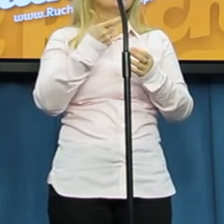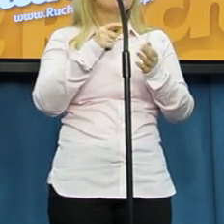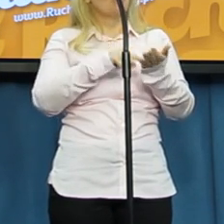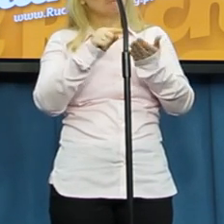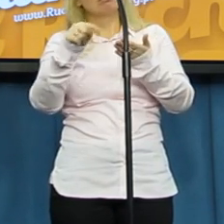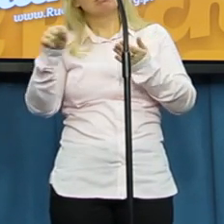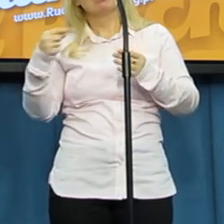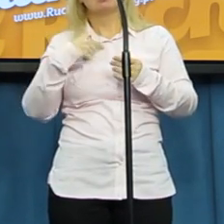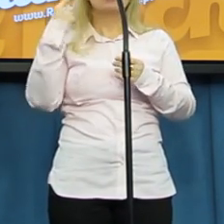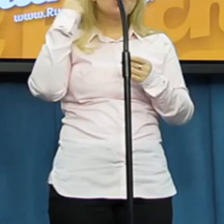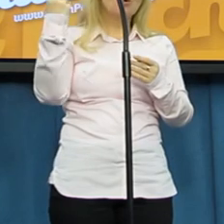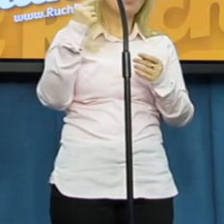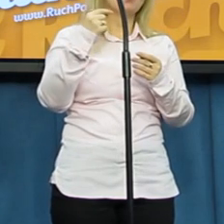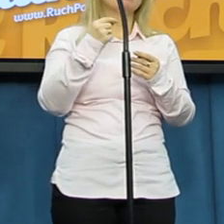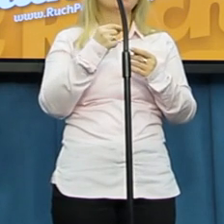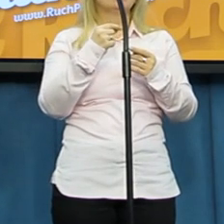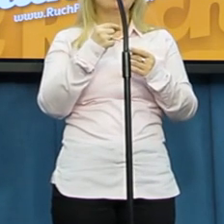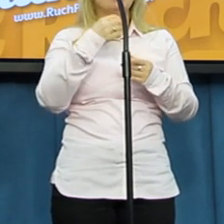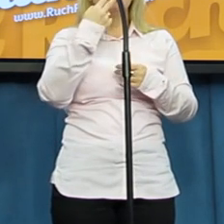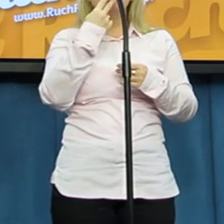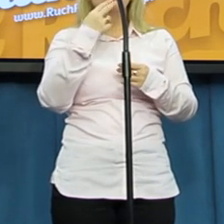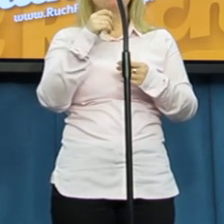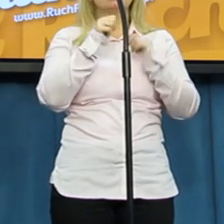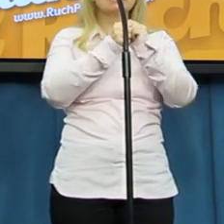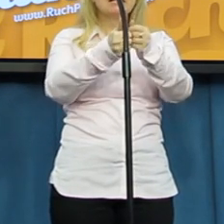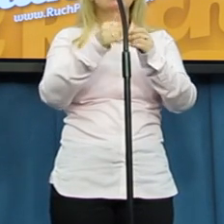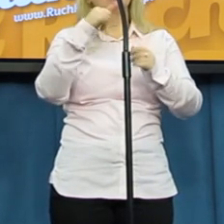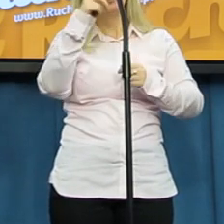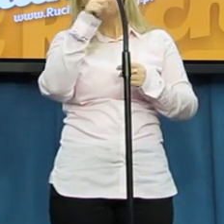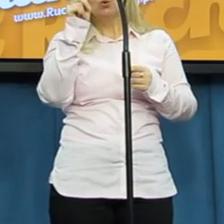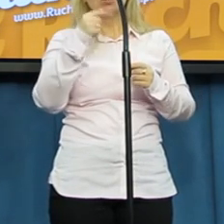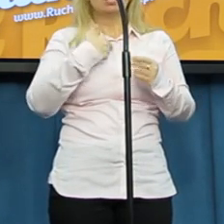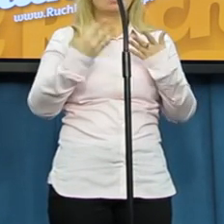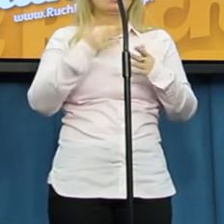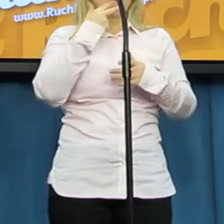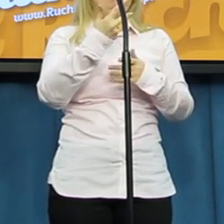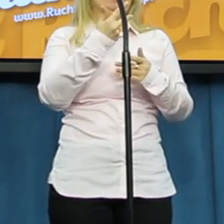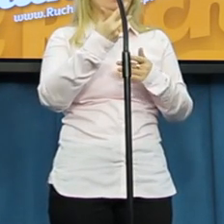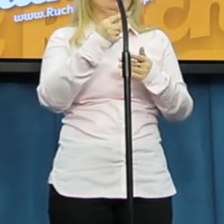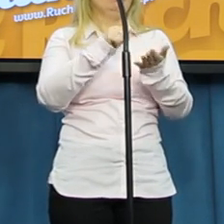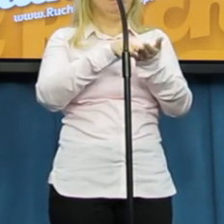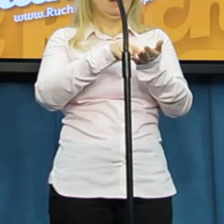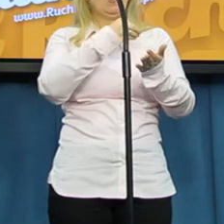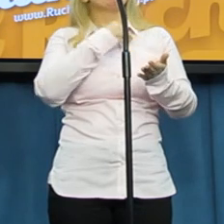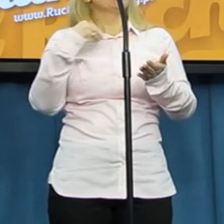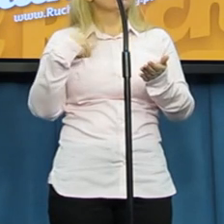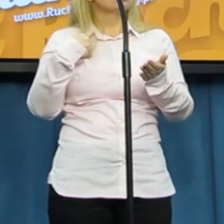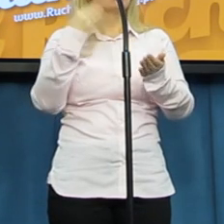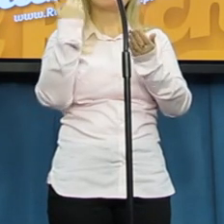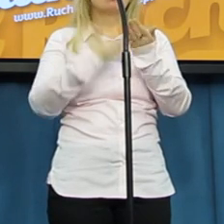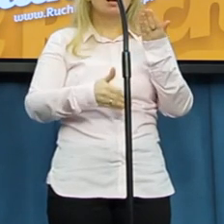których słuchałem może niezbyt dokładnie. Chcę powiedzieć tak. Polska